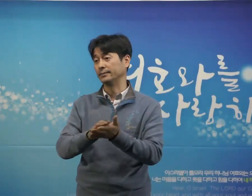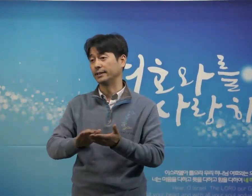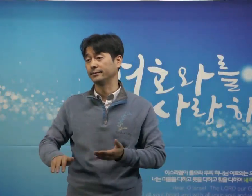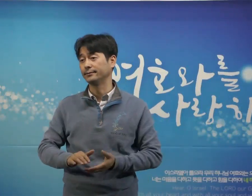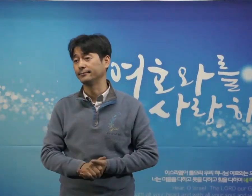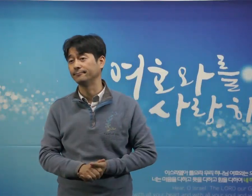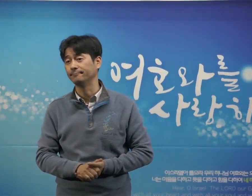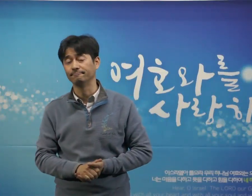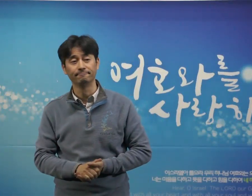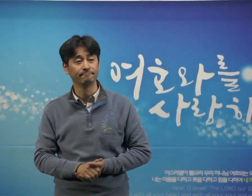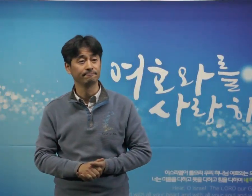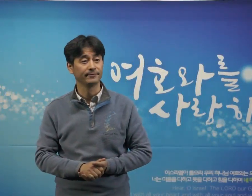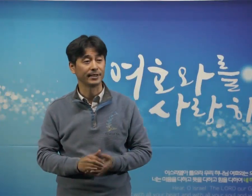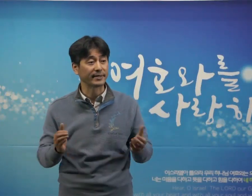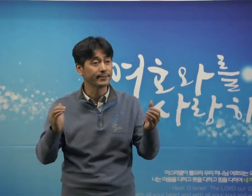믿습니다.